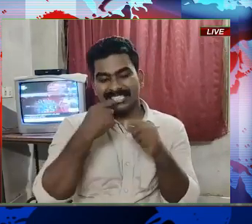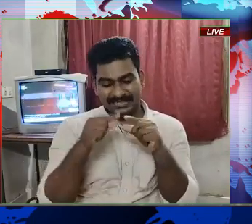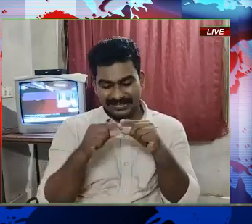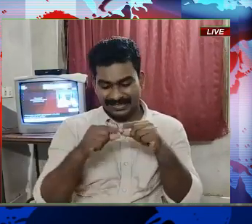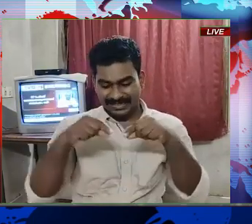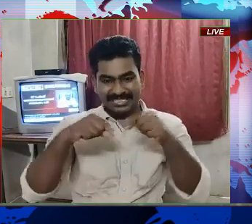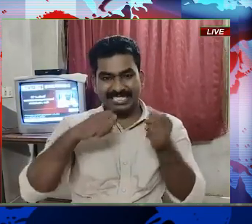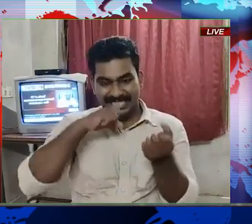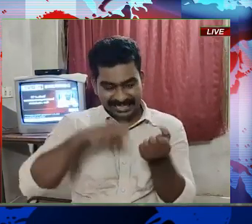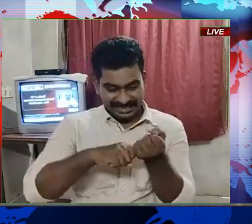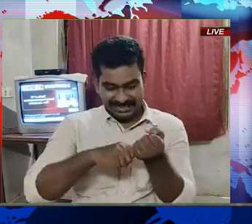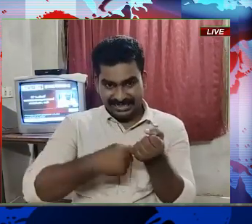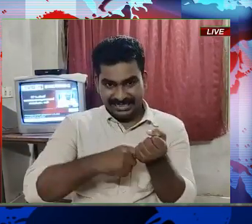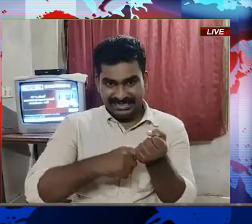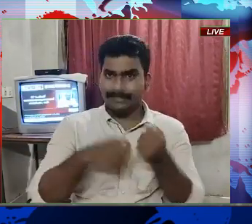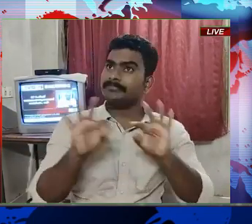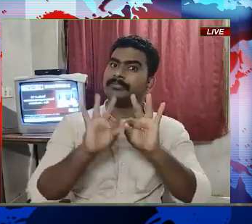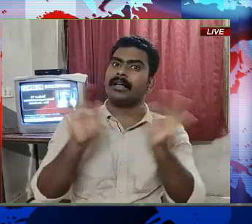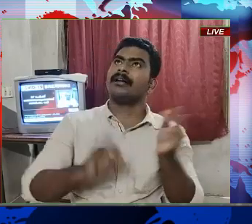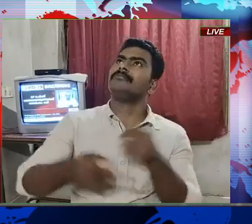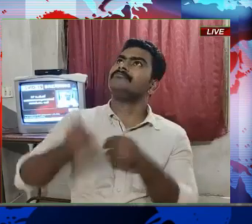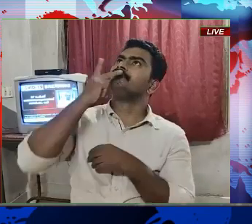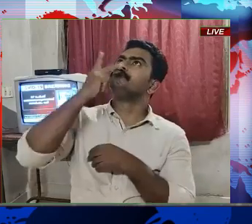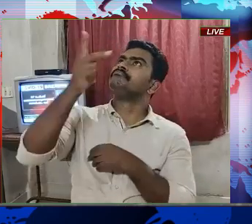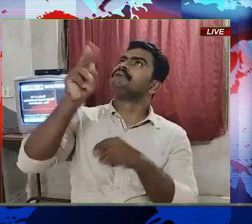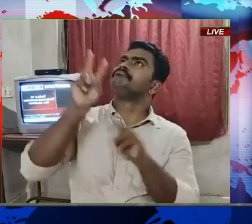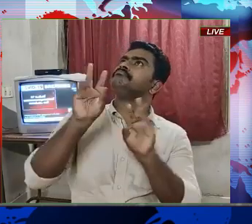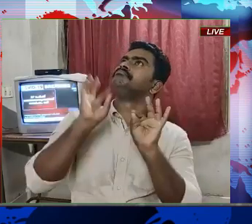സൂക്ഷിക്കാനും തയ്യാറാകണം. കാരണം ഇത്